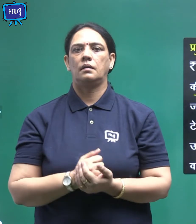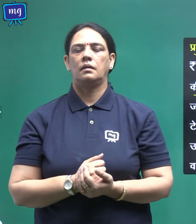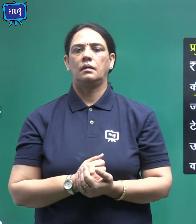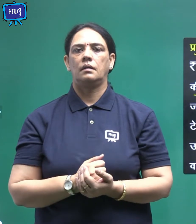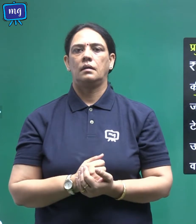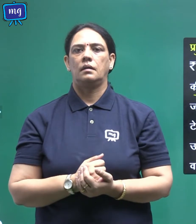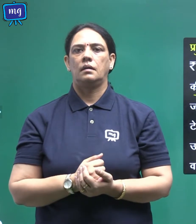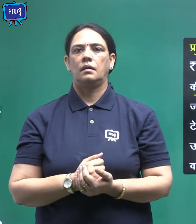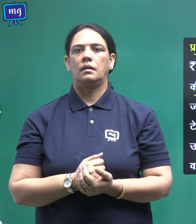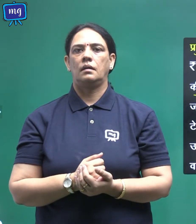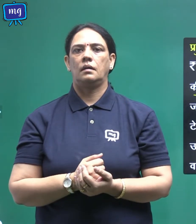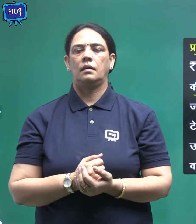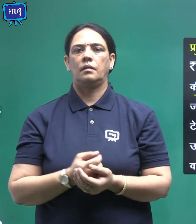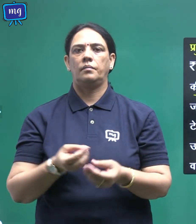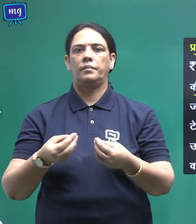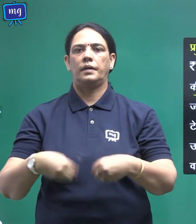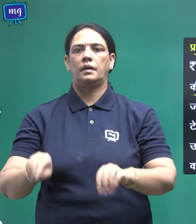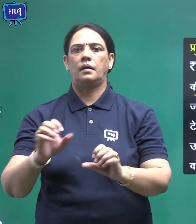बिक्री कर